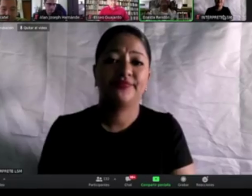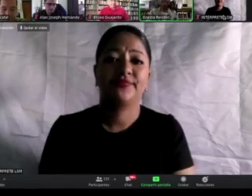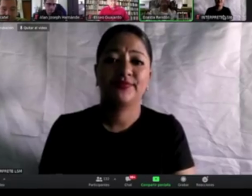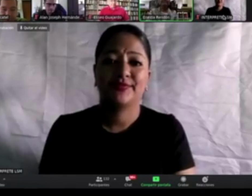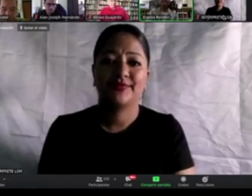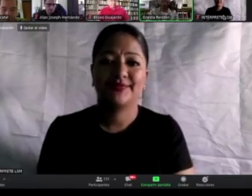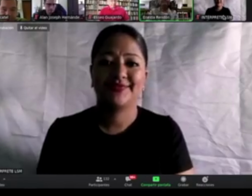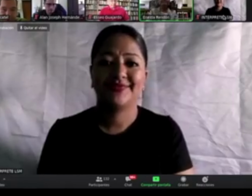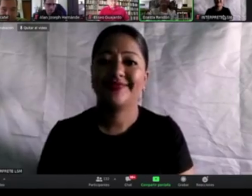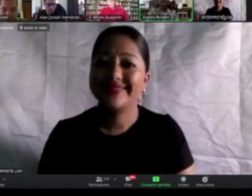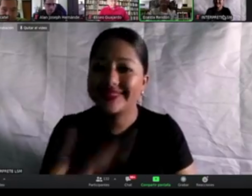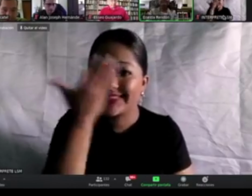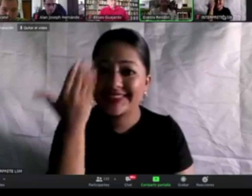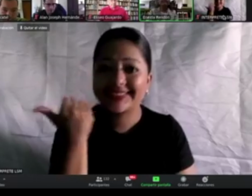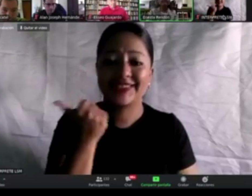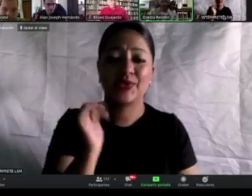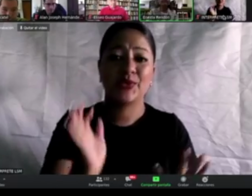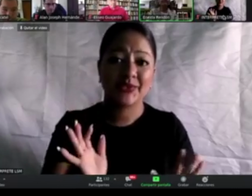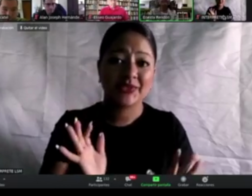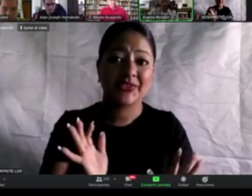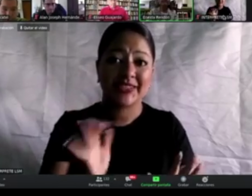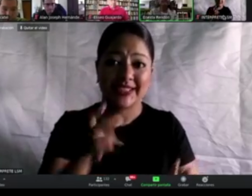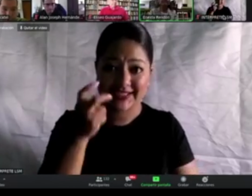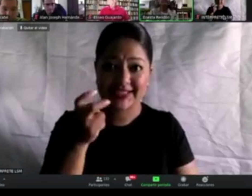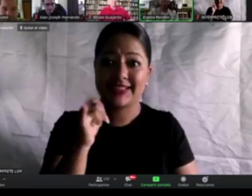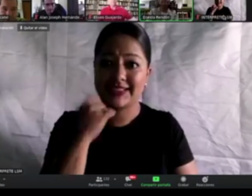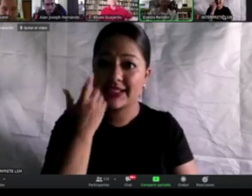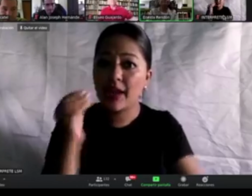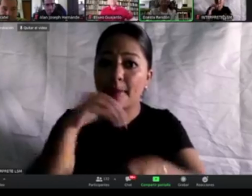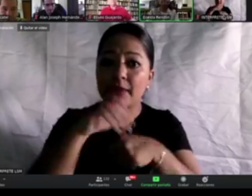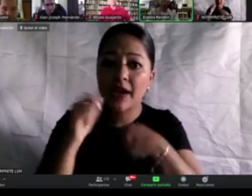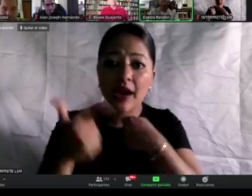no sé si mis compañeros quieran agregar algo